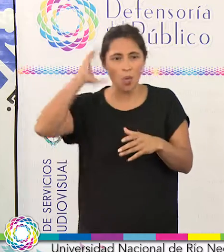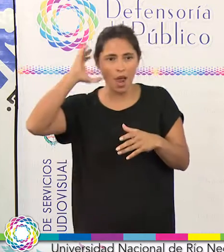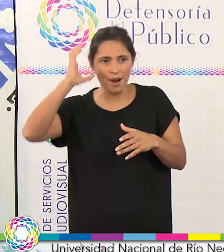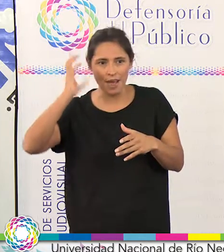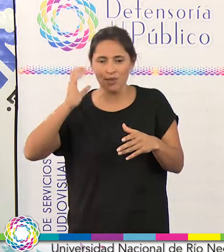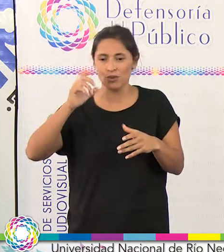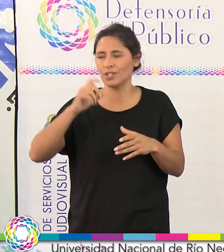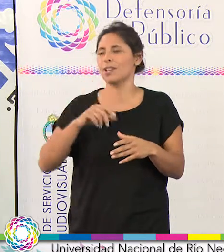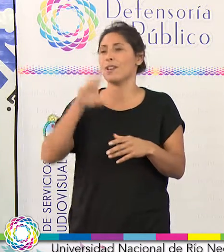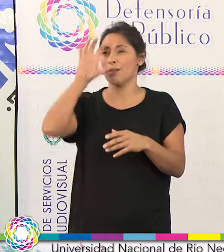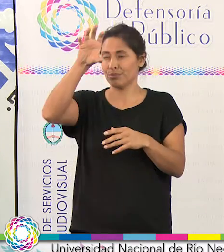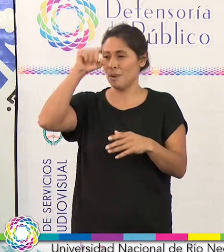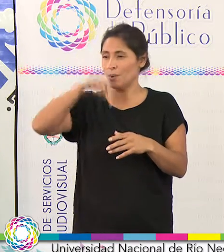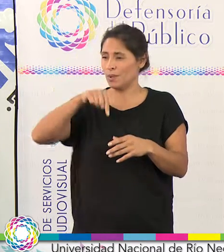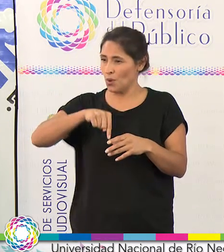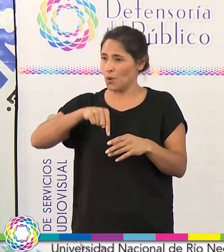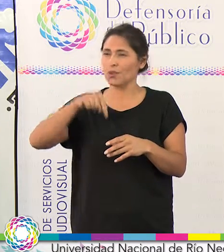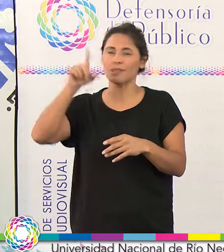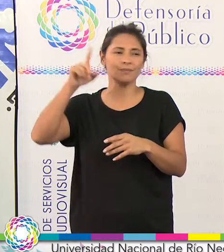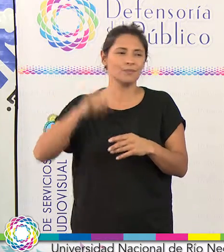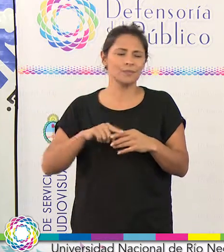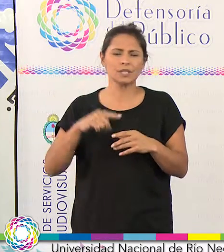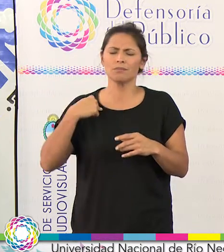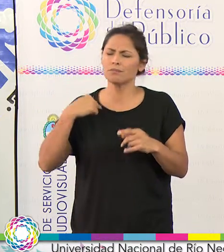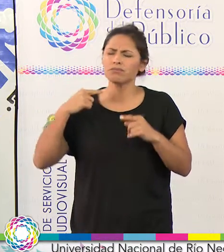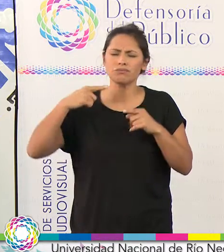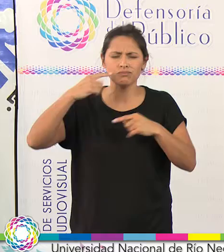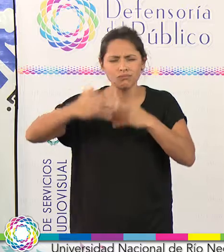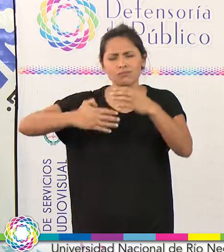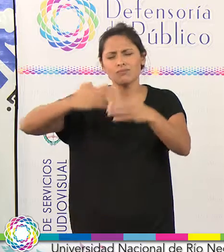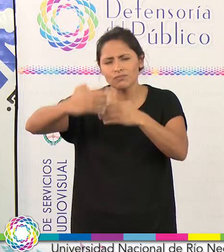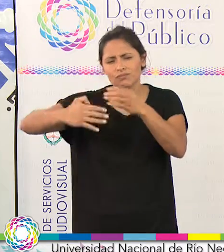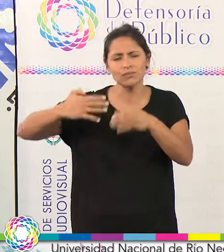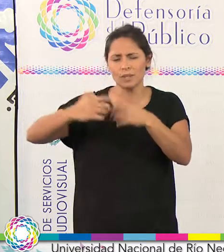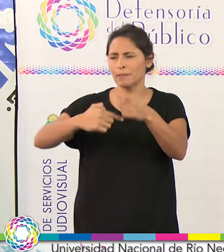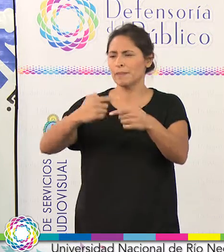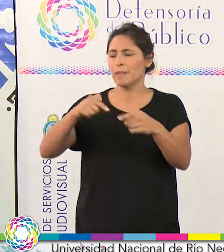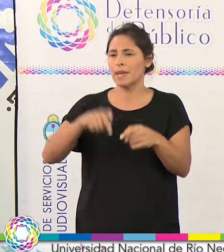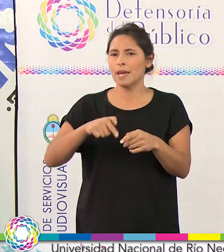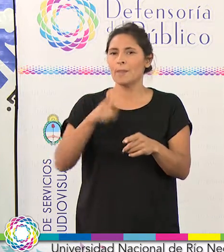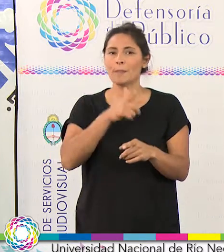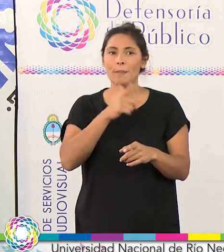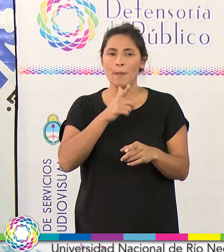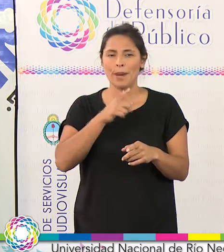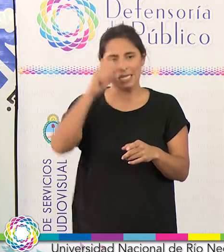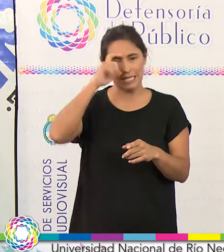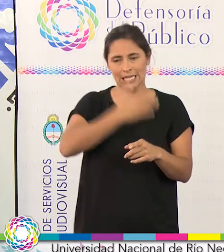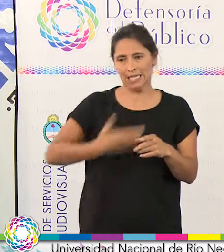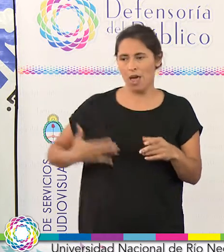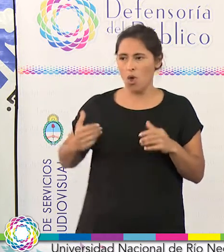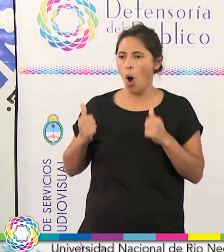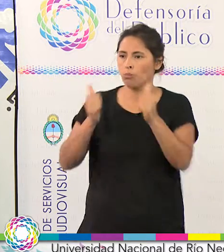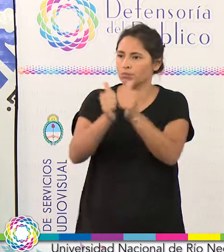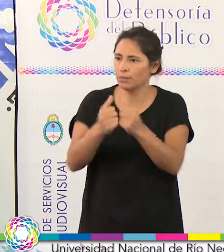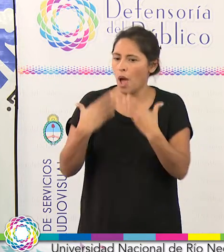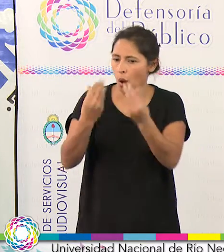neuquino. Digo, pero eso es todo ese camino, que es un proceso largo, un proceso que lleva tiempo, me parece que requiere un Estado presente que defienda con políticas